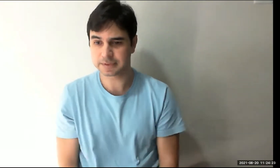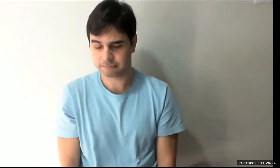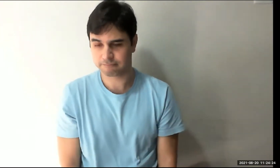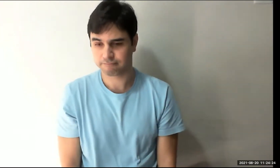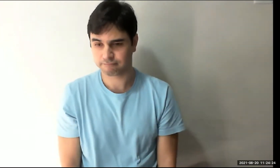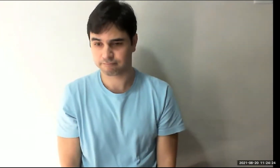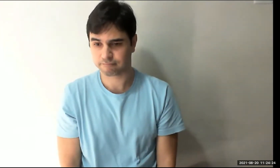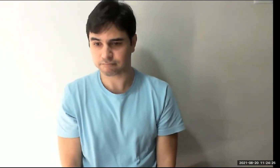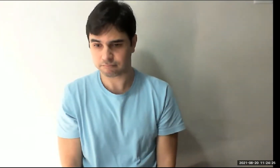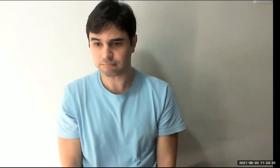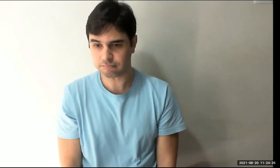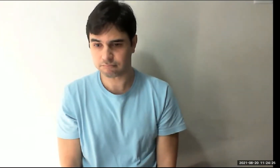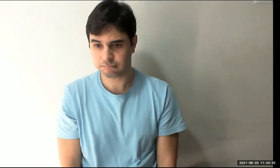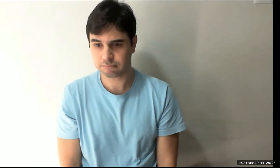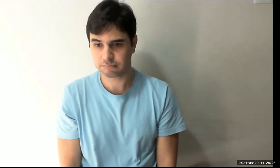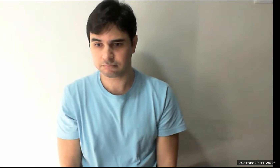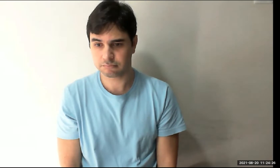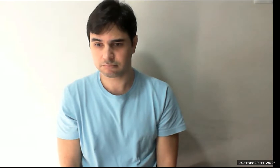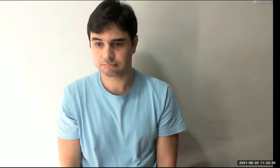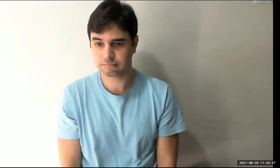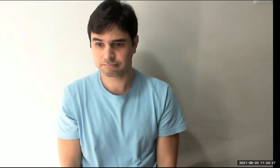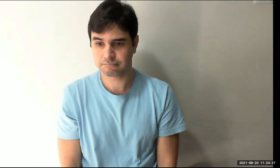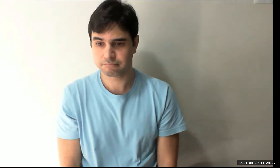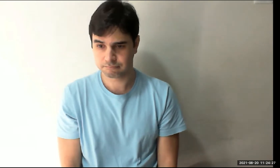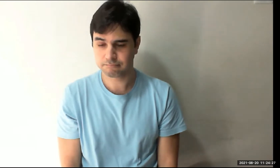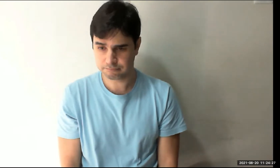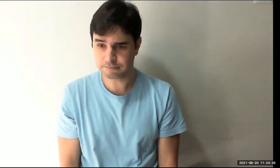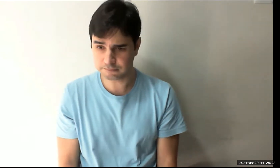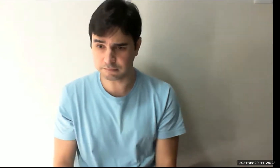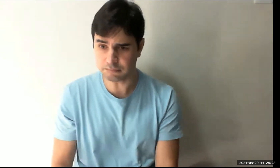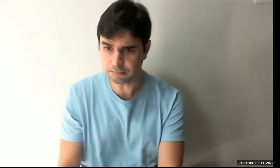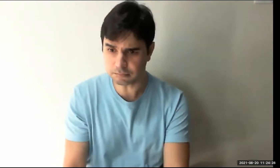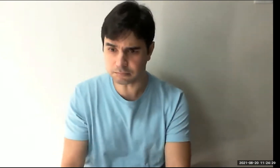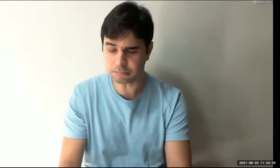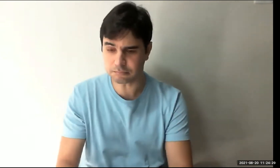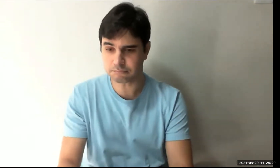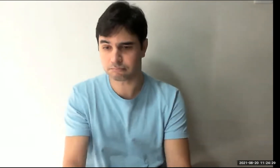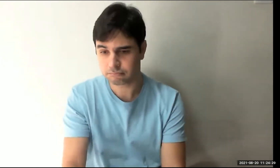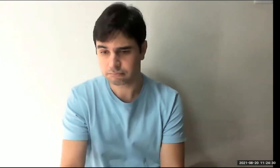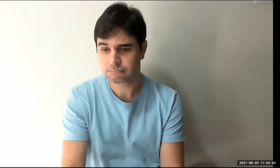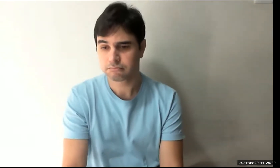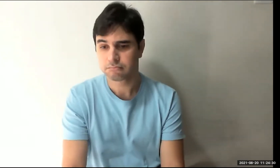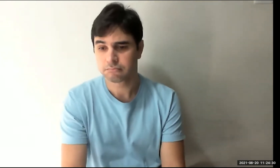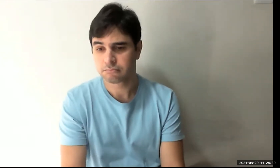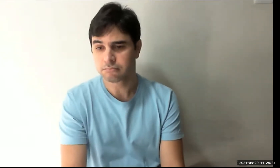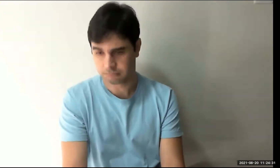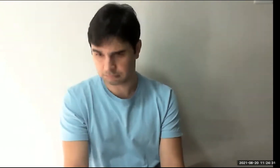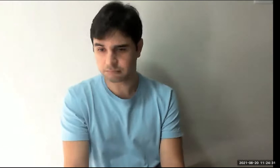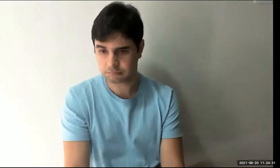Vilma e também vou dar ideia à professora, né, a professora Marise, que falou um pouco sobre convidar você para que